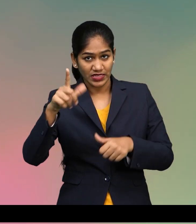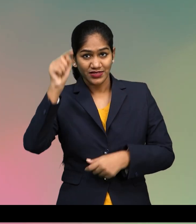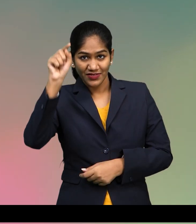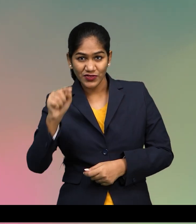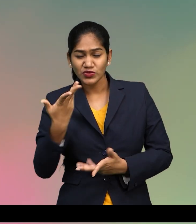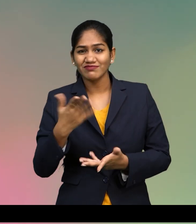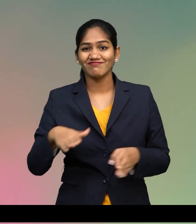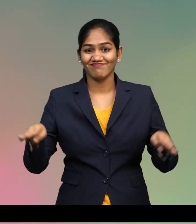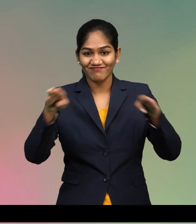విస్తరించడానికి